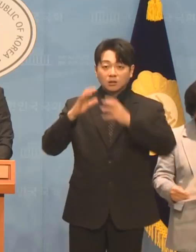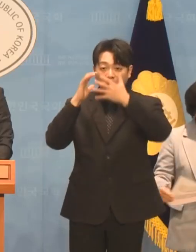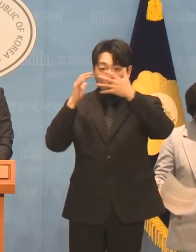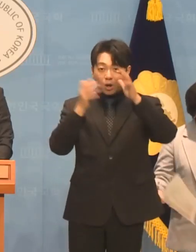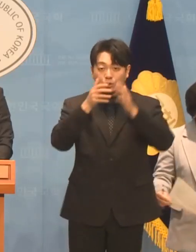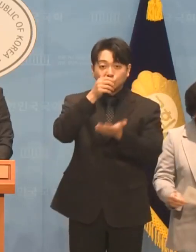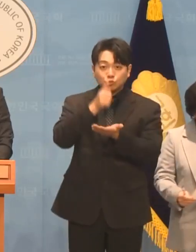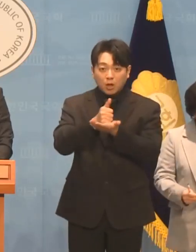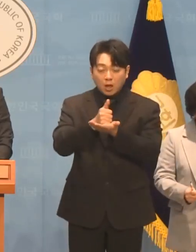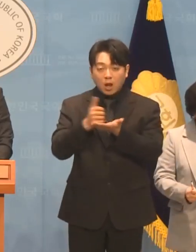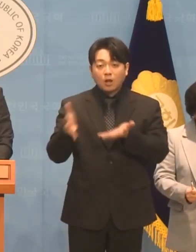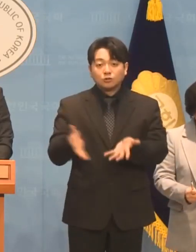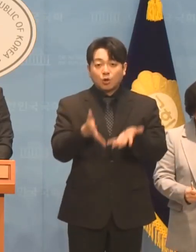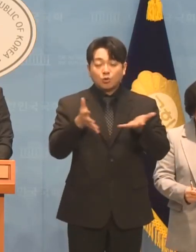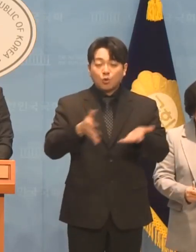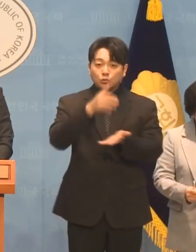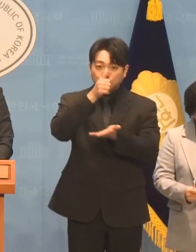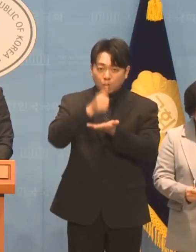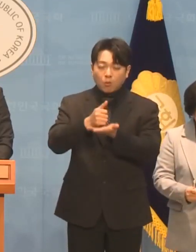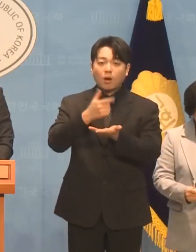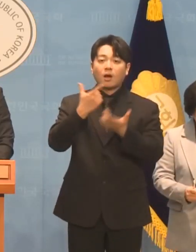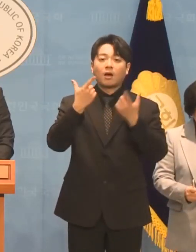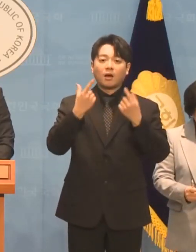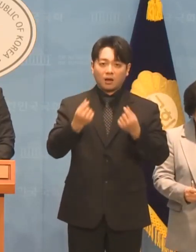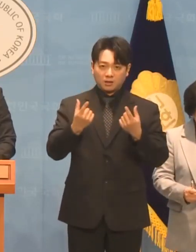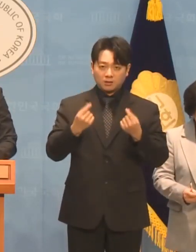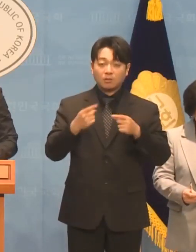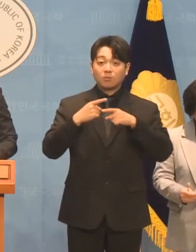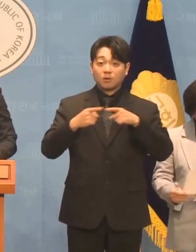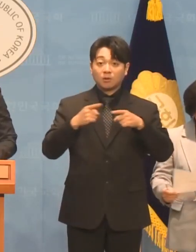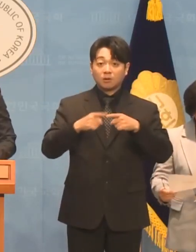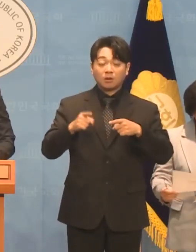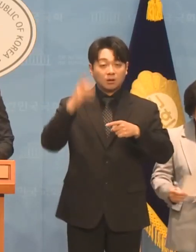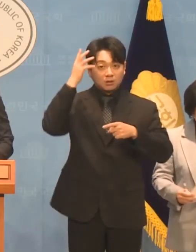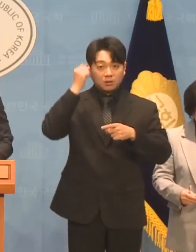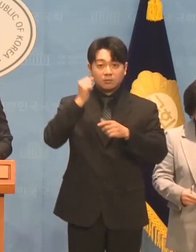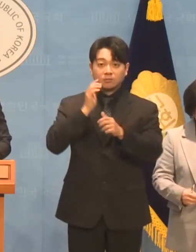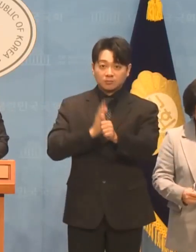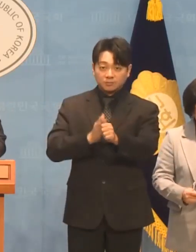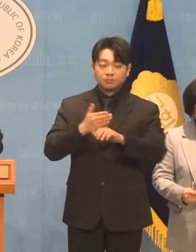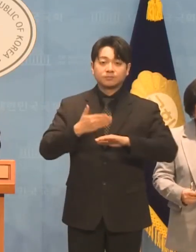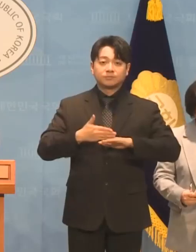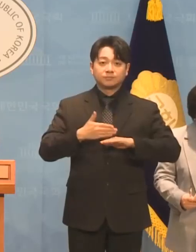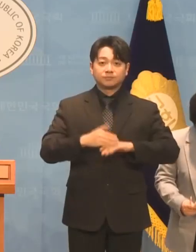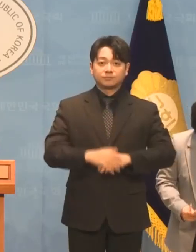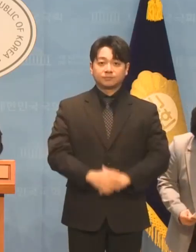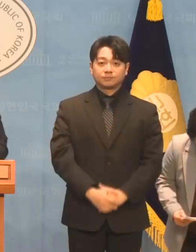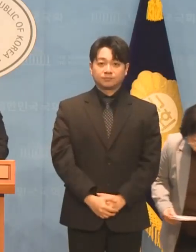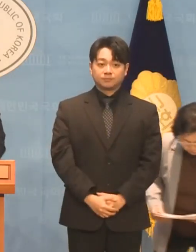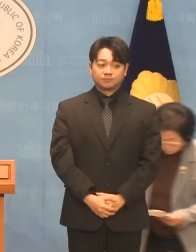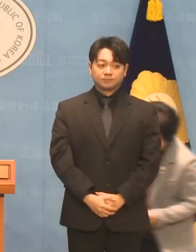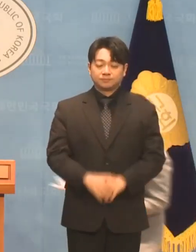선동하는 것으로 처벌 가능성이 충분히 있다는 해석이 있습니다. 이 점 참고 부탁드립니다. 감사합니다.